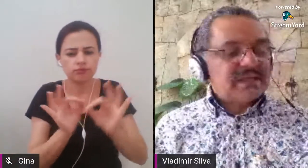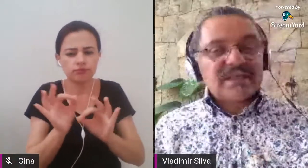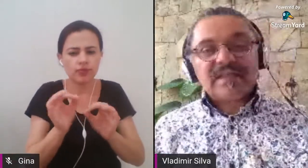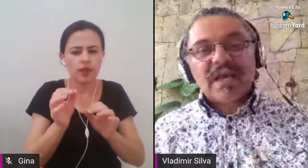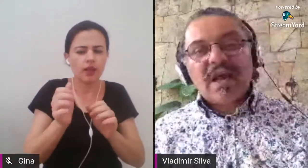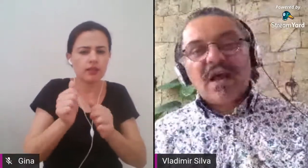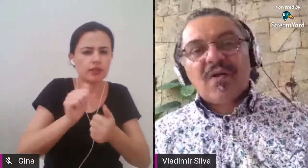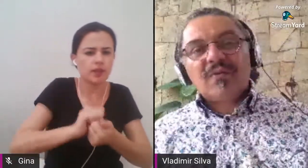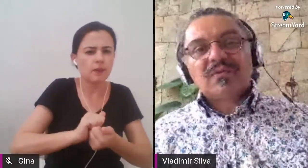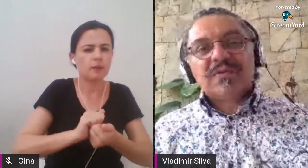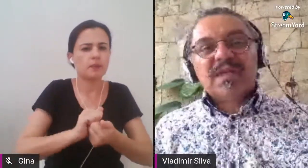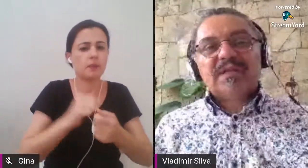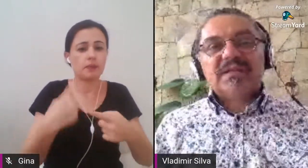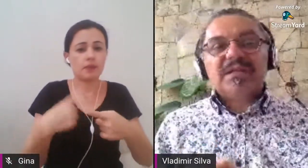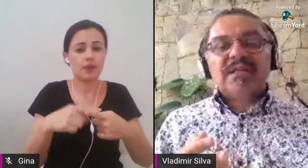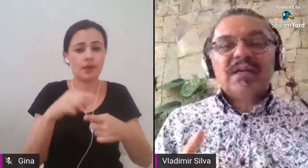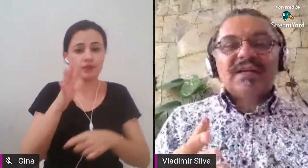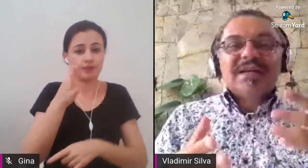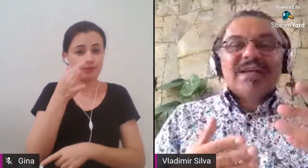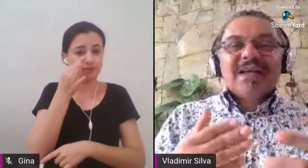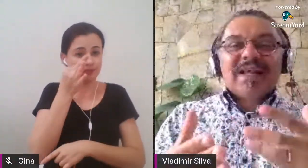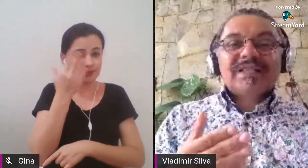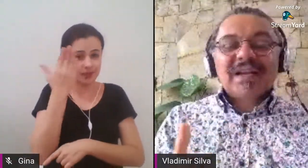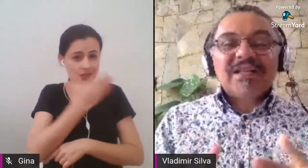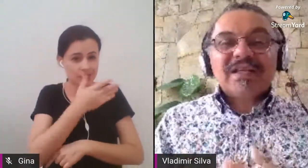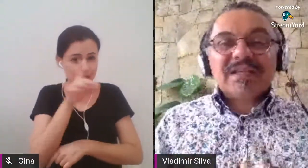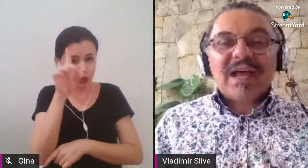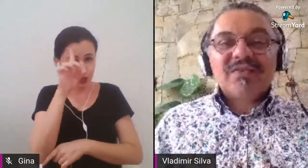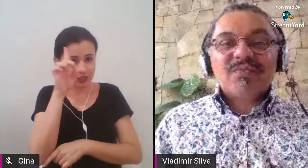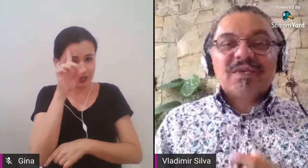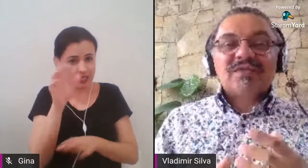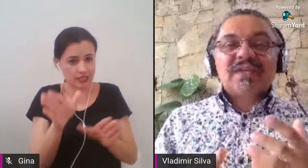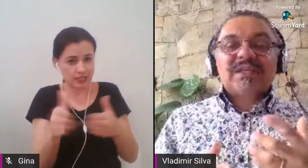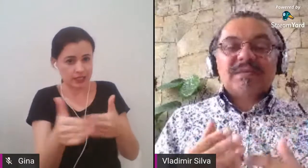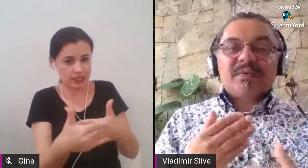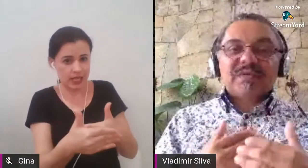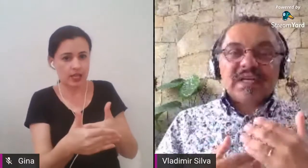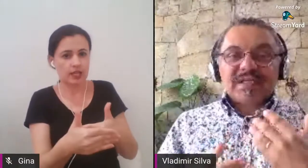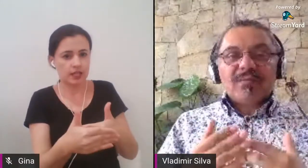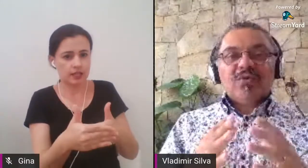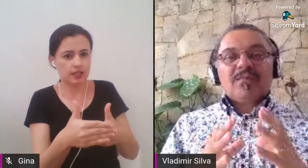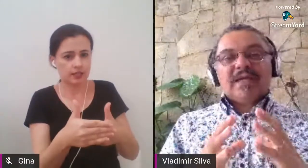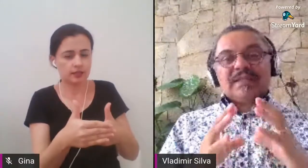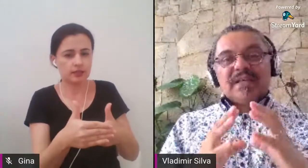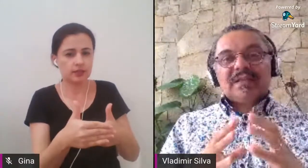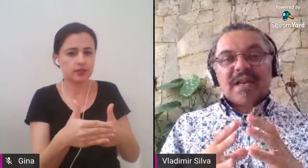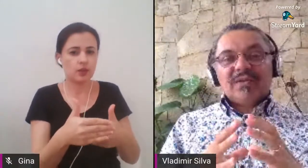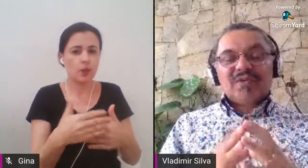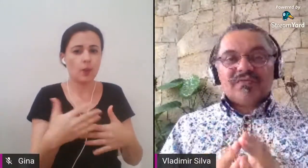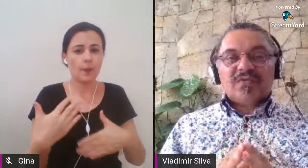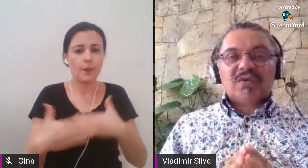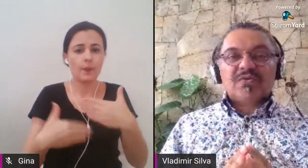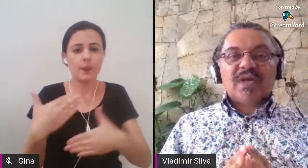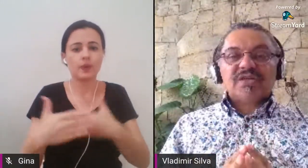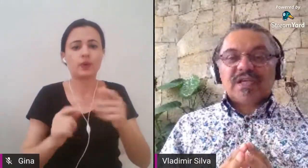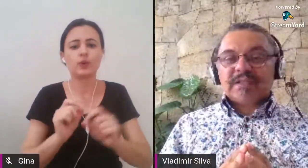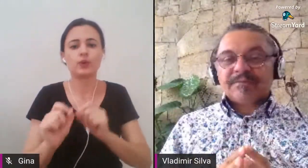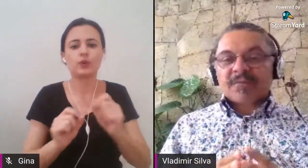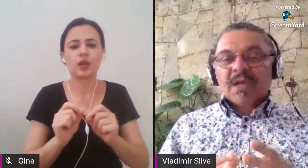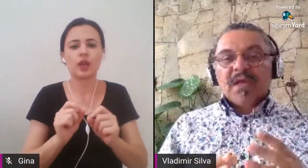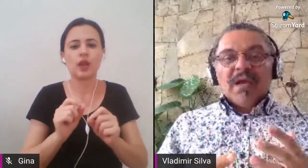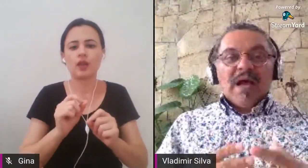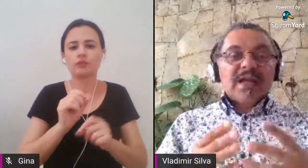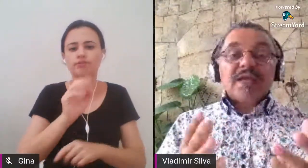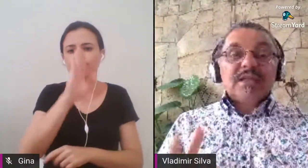atividade presencial, dia a dia, na sala de ensaios, muitas vezes esse processo é muito mais centrado na figura do